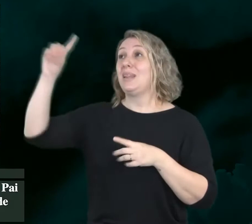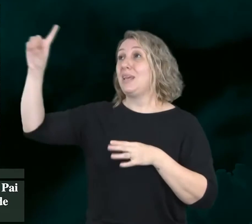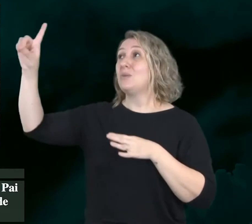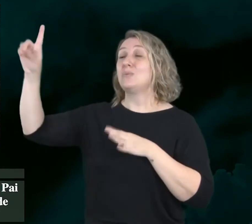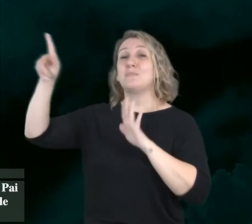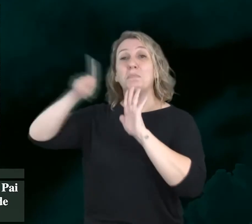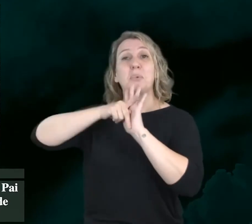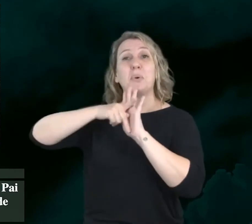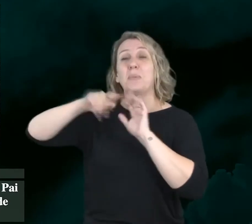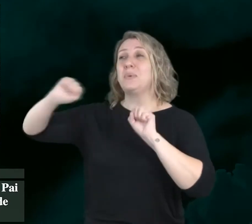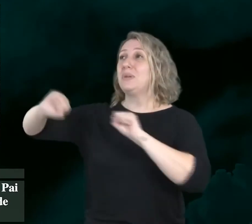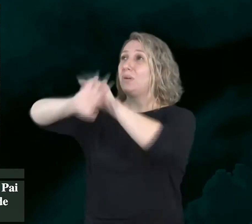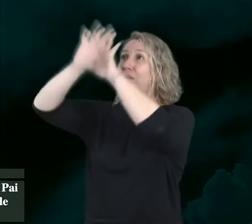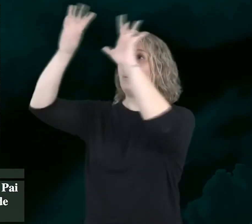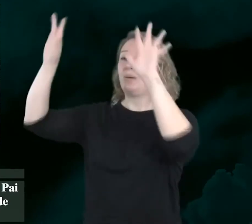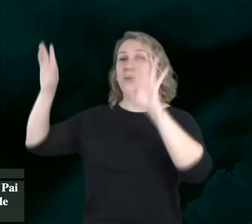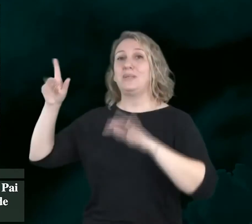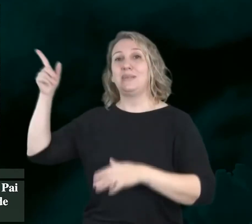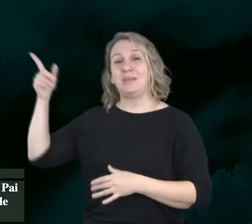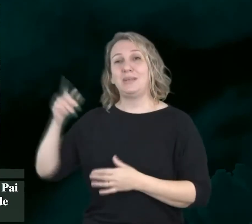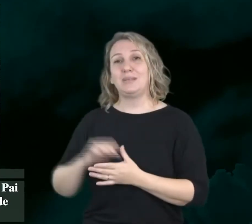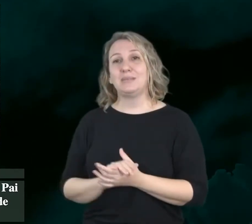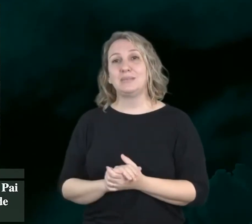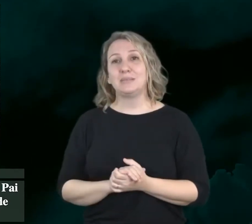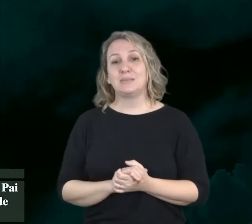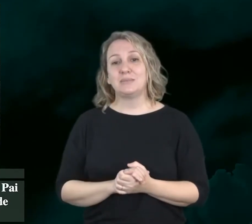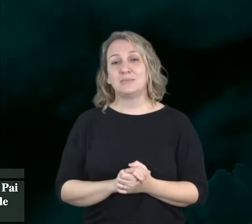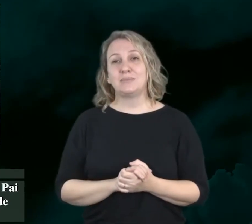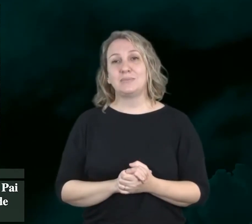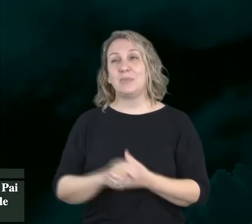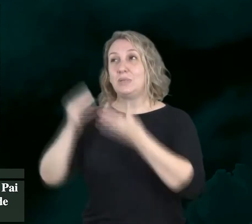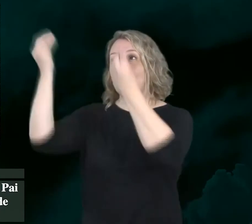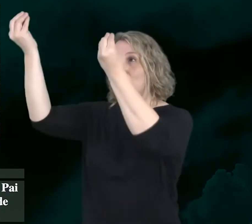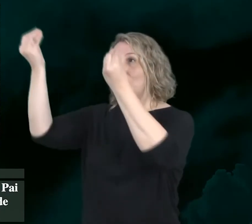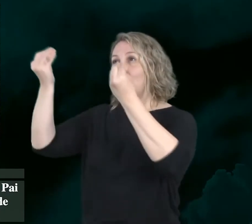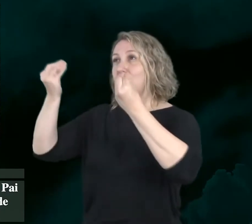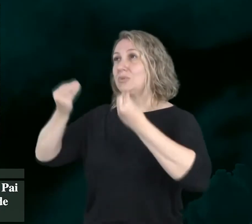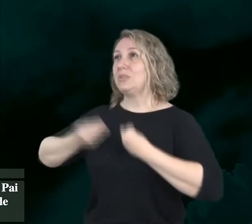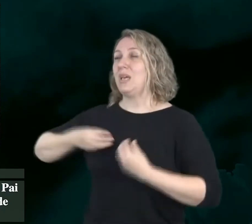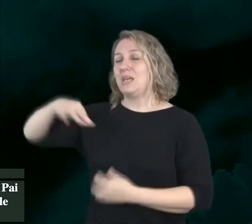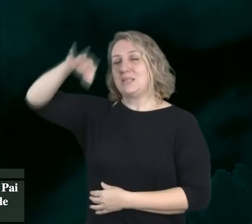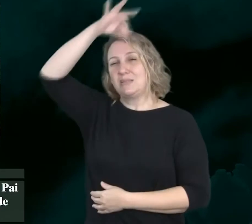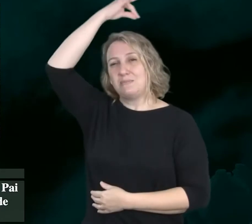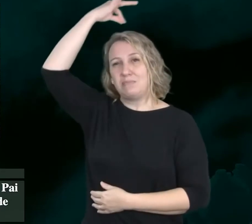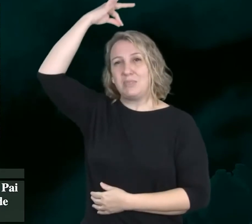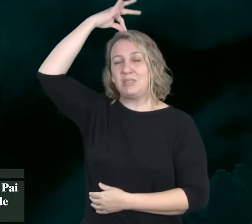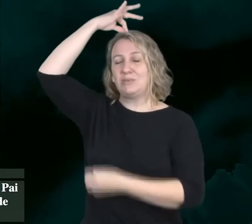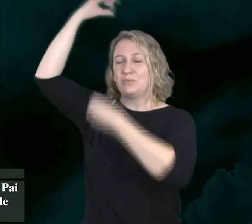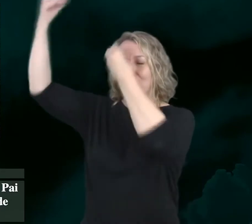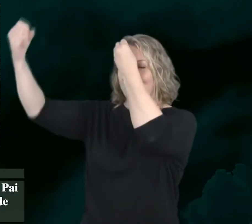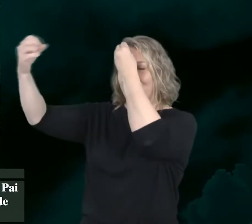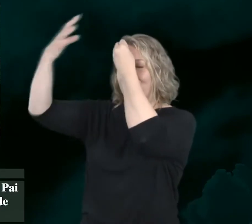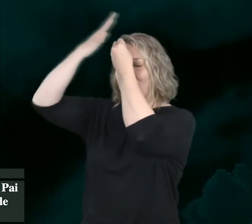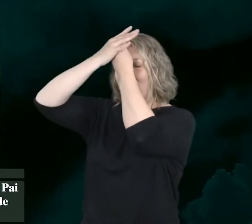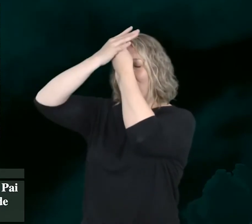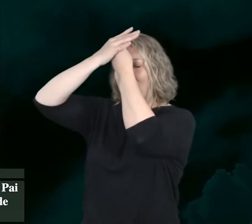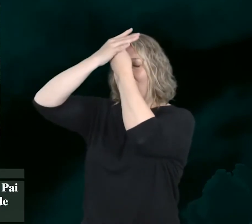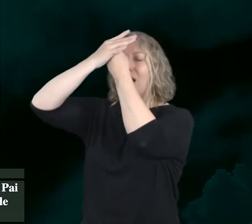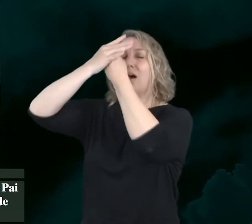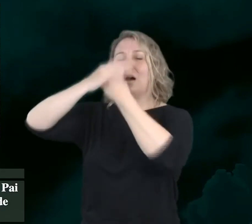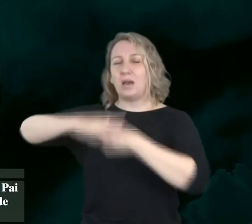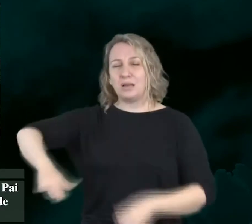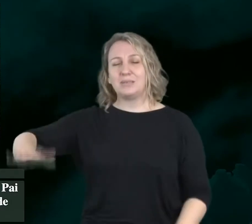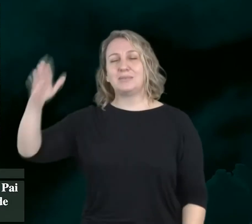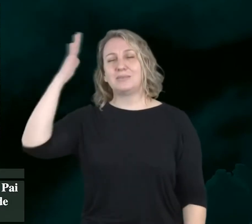vos conceda espírito de sabedoria e de revelação no pleno conhecimento dEle, que você possa conhecer realmente quem é esse Pai, quem é